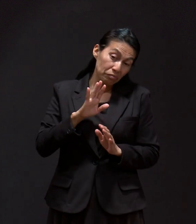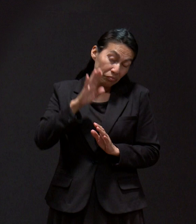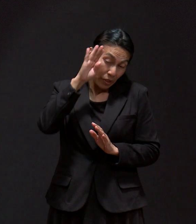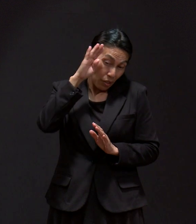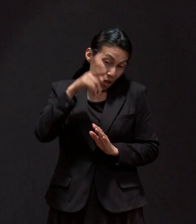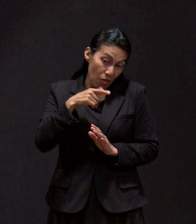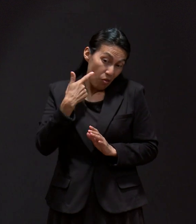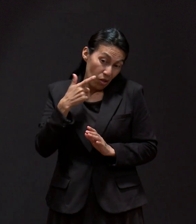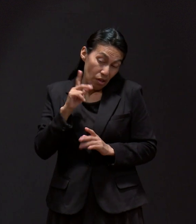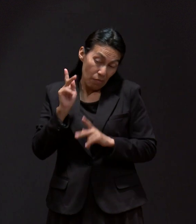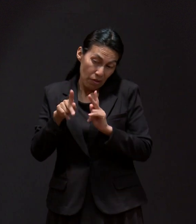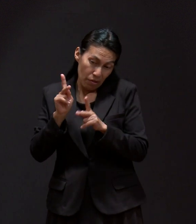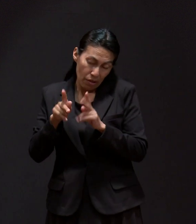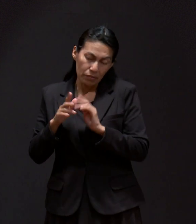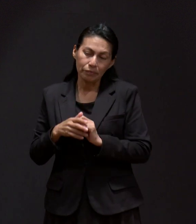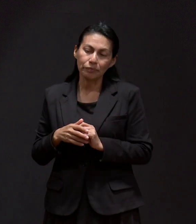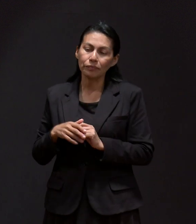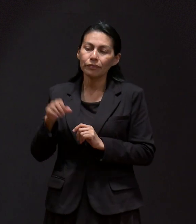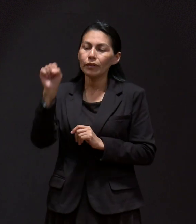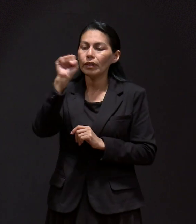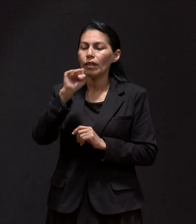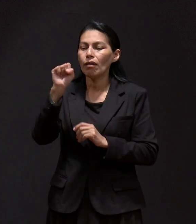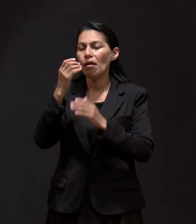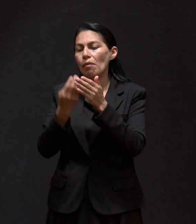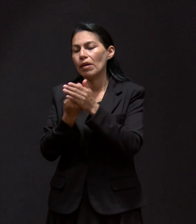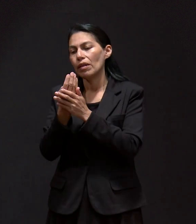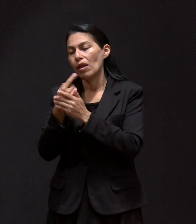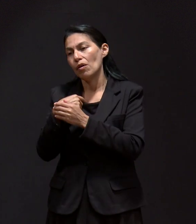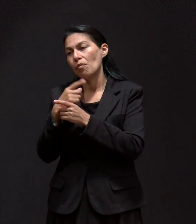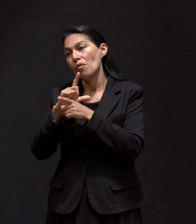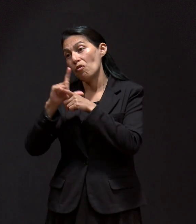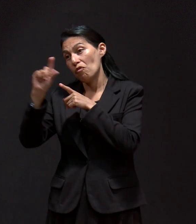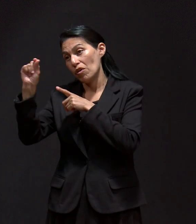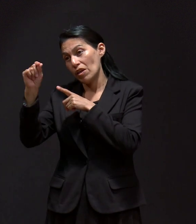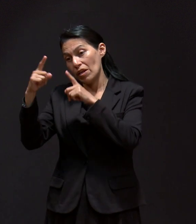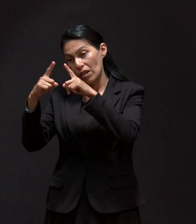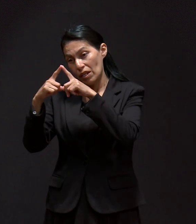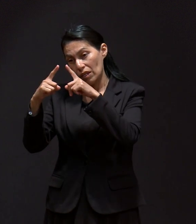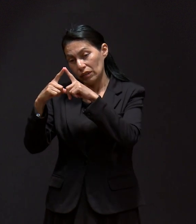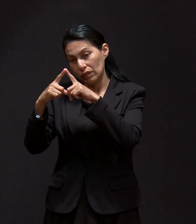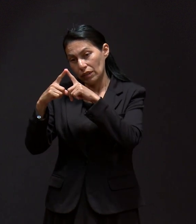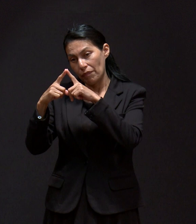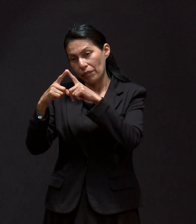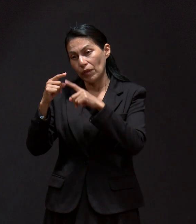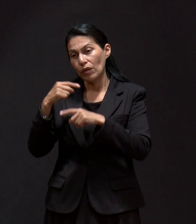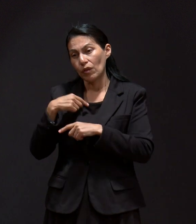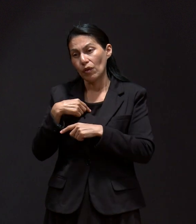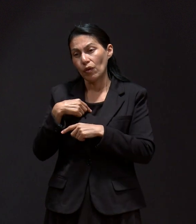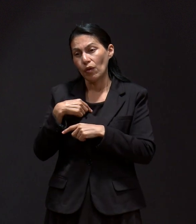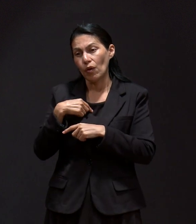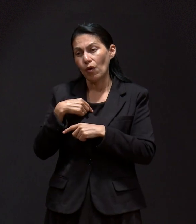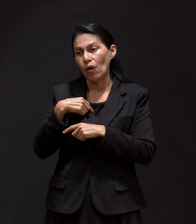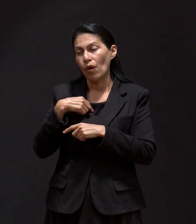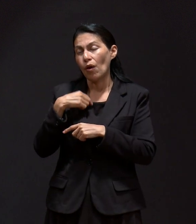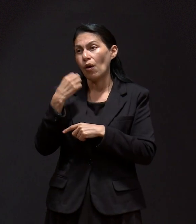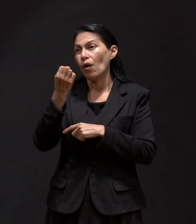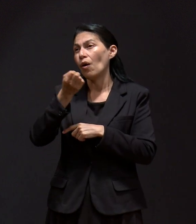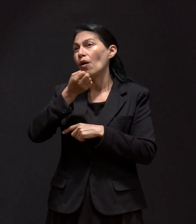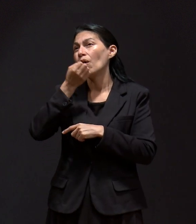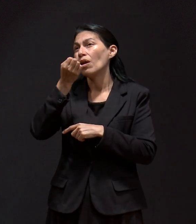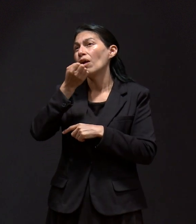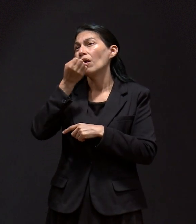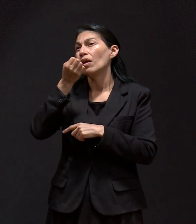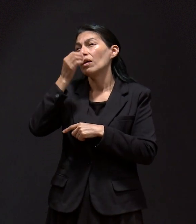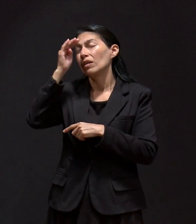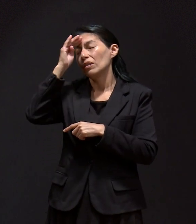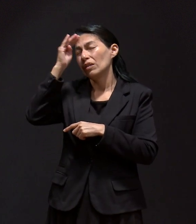mi familia a la iglesia y el sábado yo me acuerdo pastor que le pedía a dios en oración que si